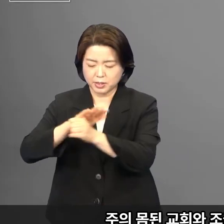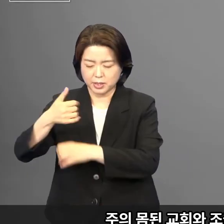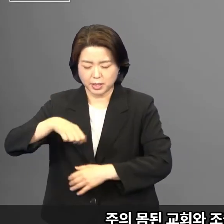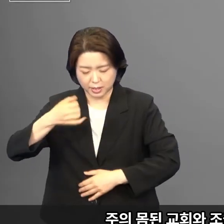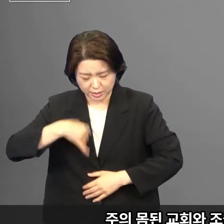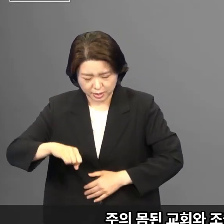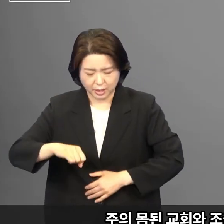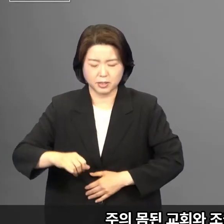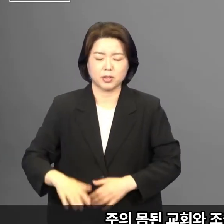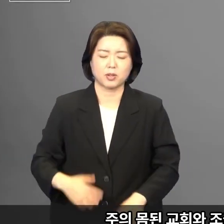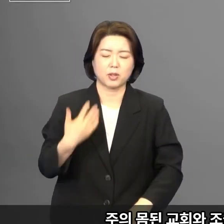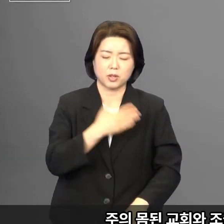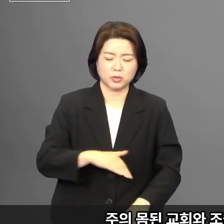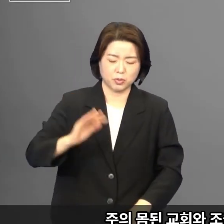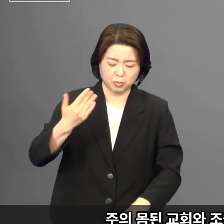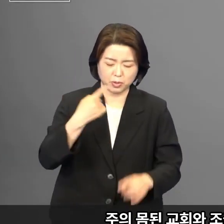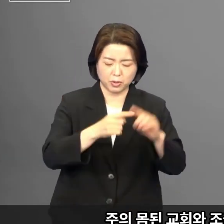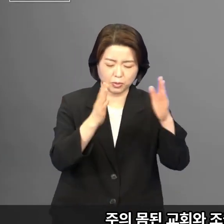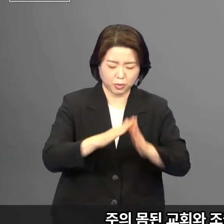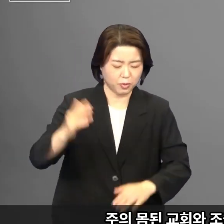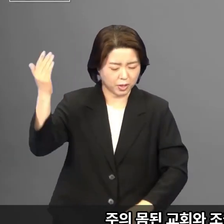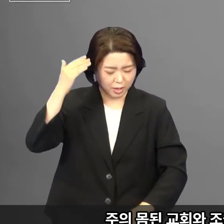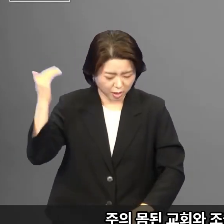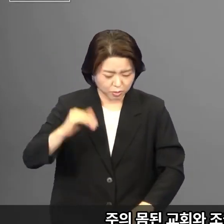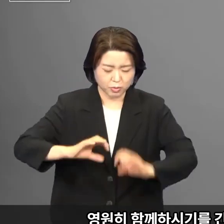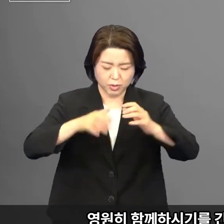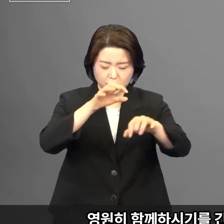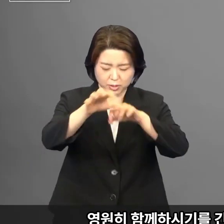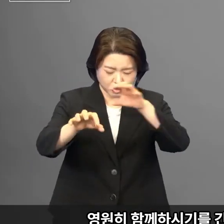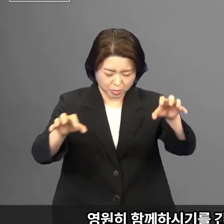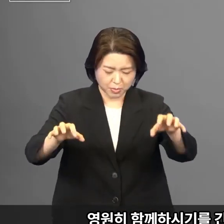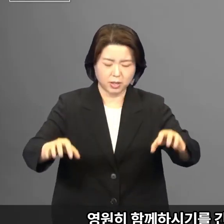자녀들과 주의 몸된 교회와 조국 대한민국과 열방 가운데